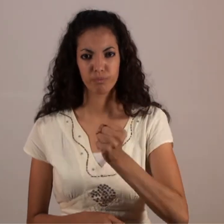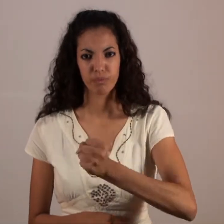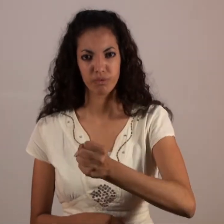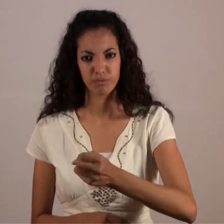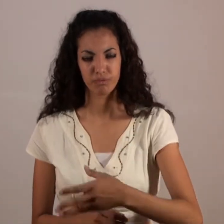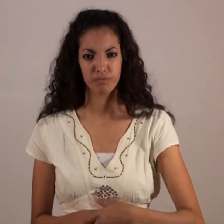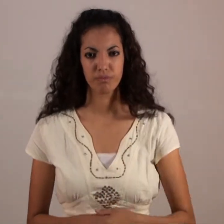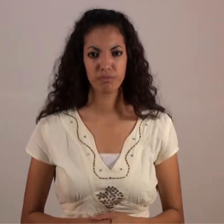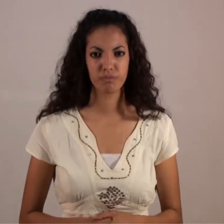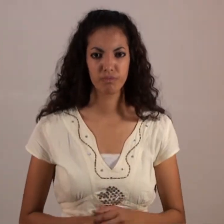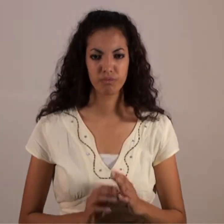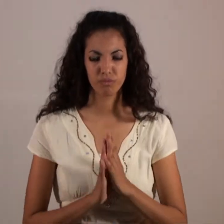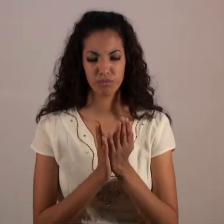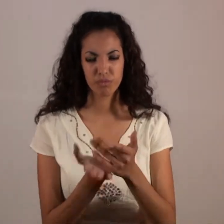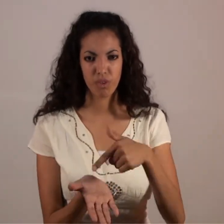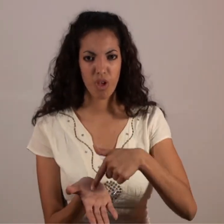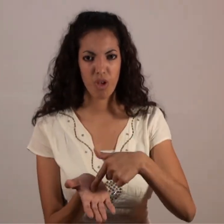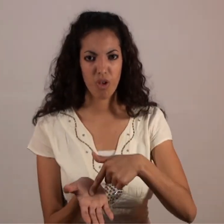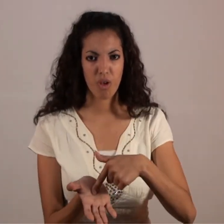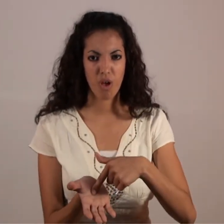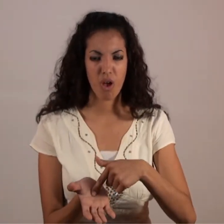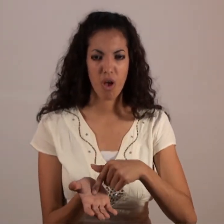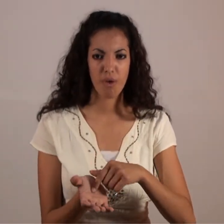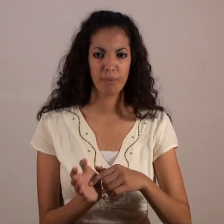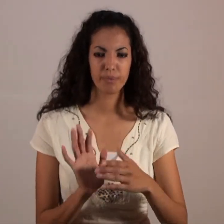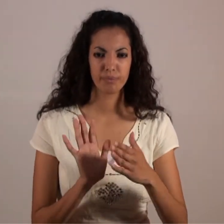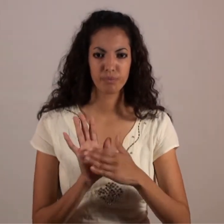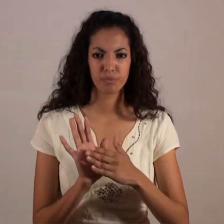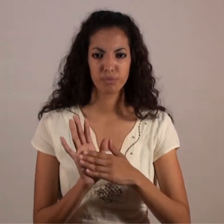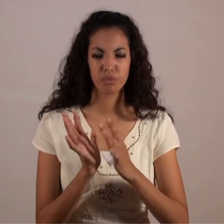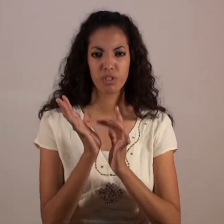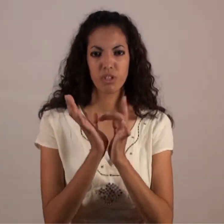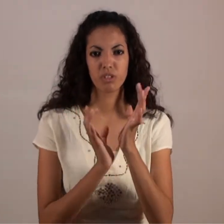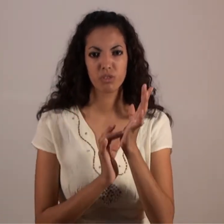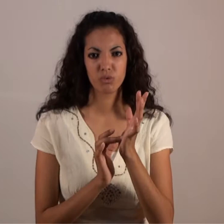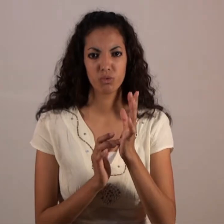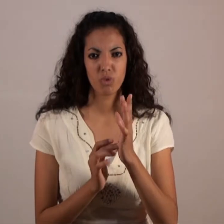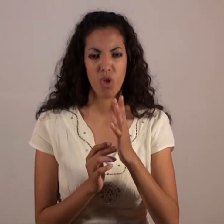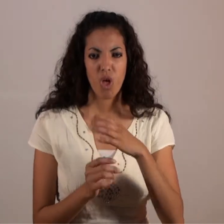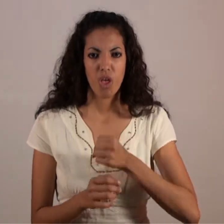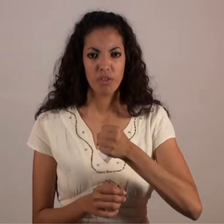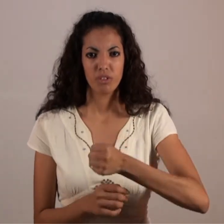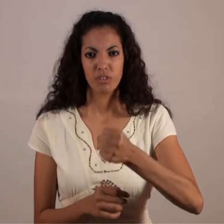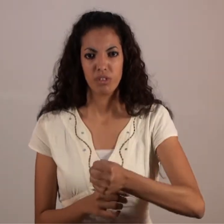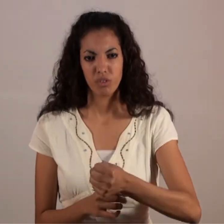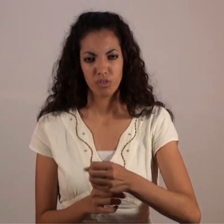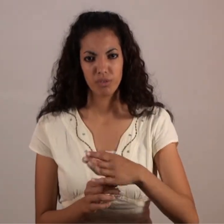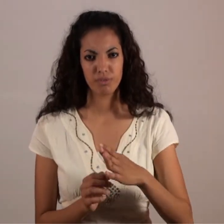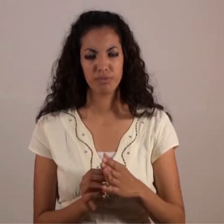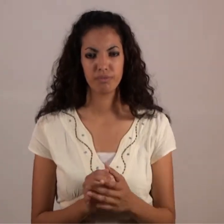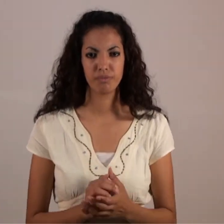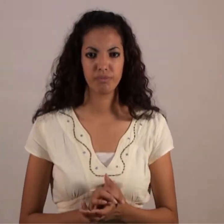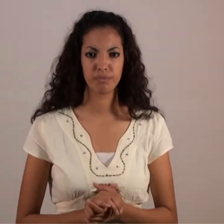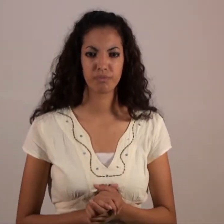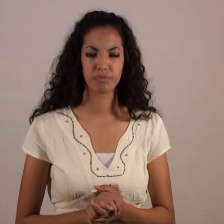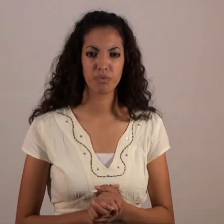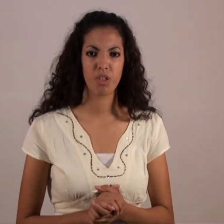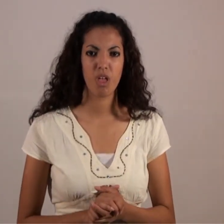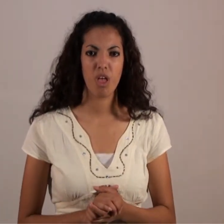El libro del Nuevo Testamento que habla más acerca de Cristo como sacerdote es Hebreos. La columna vertebral de